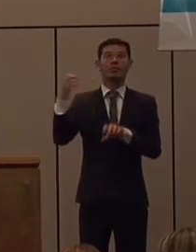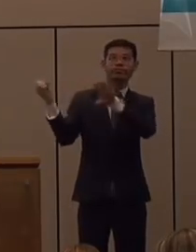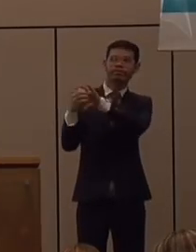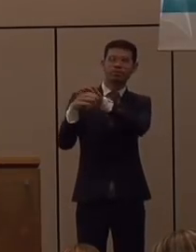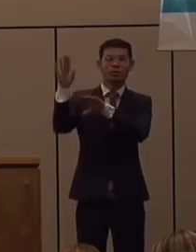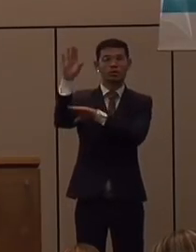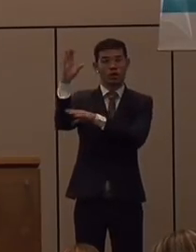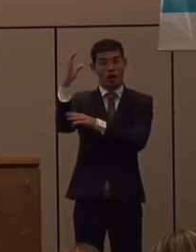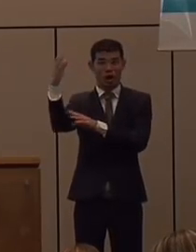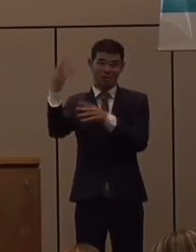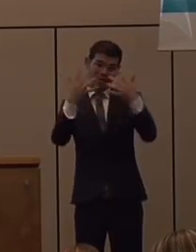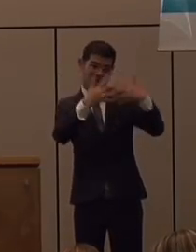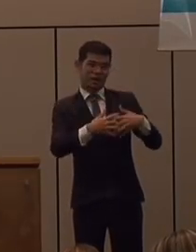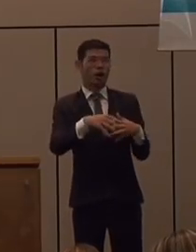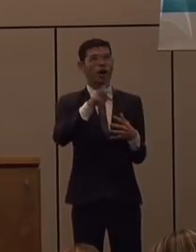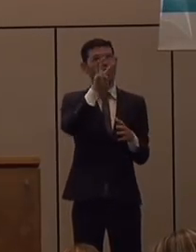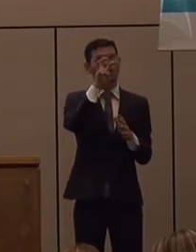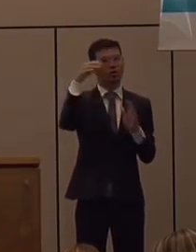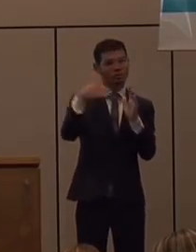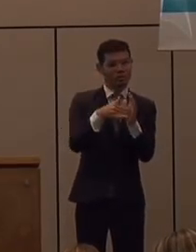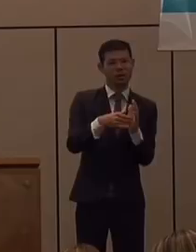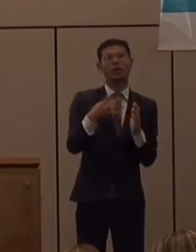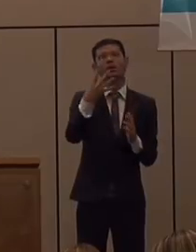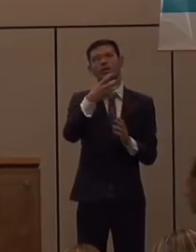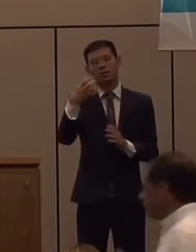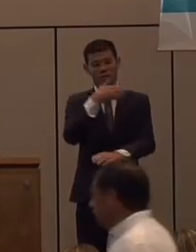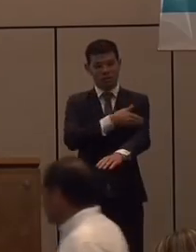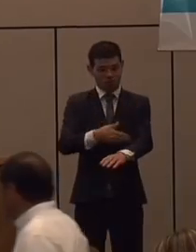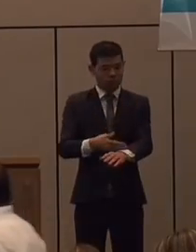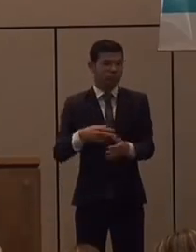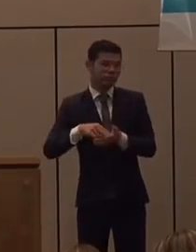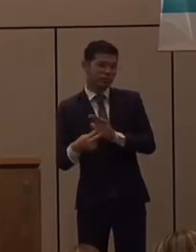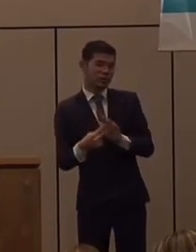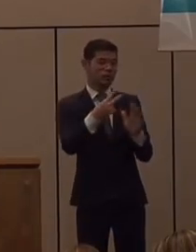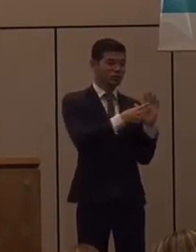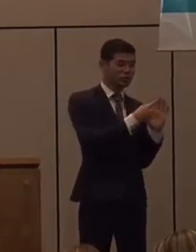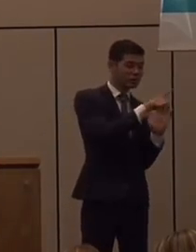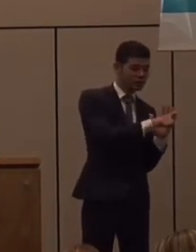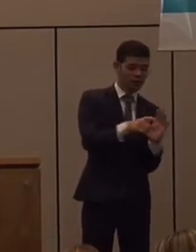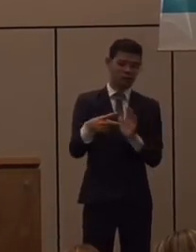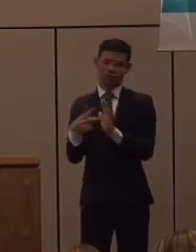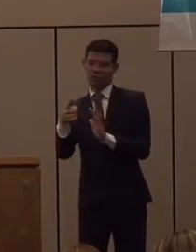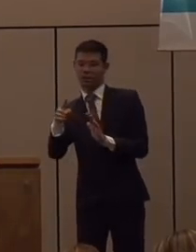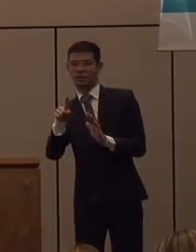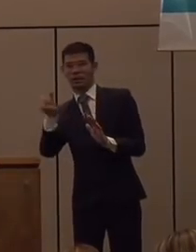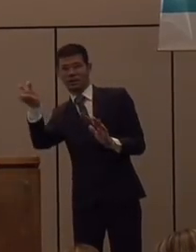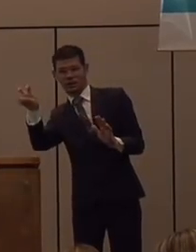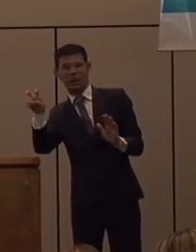408 millones con un incremento del 13.3 por ciento frente al período del 2016 así que